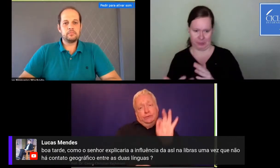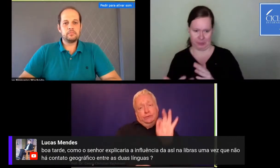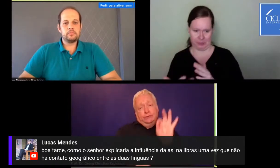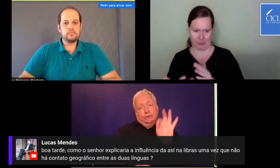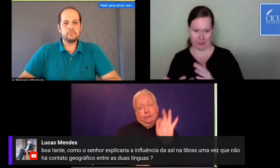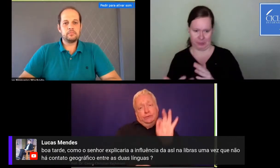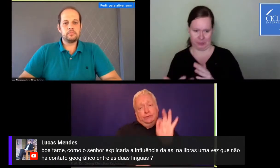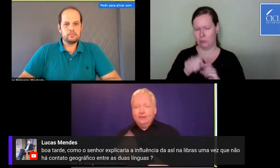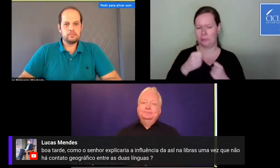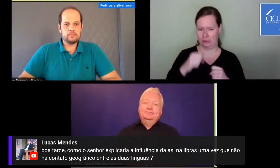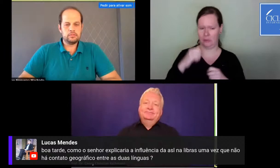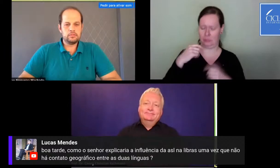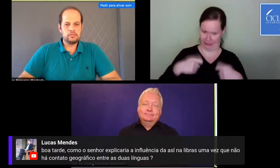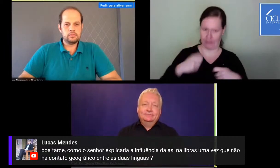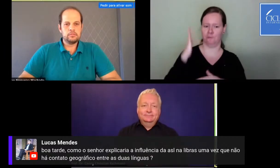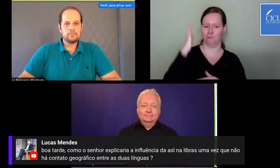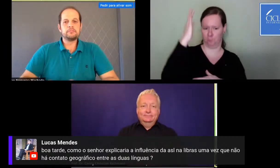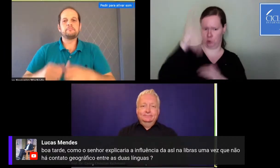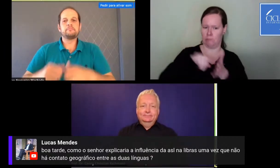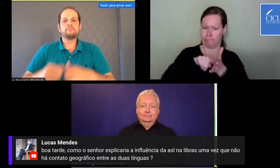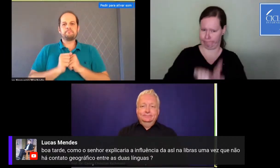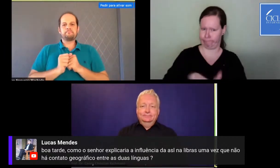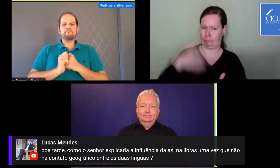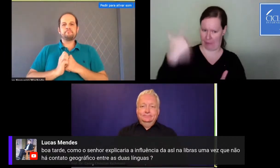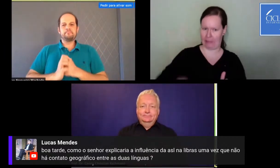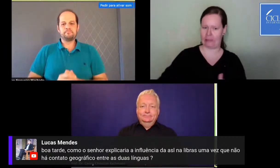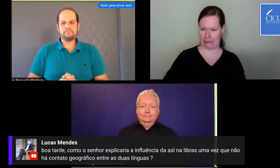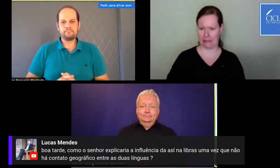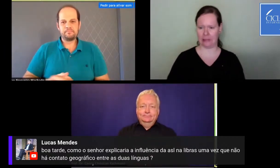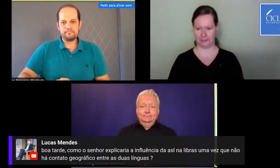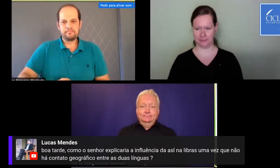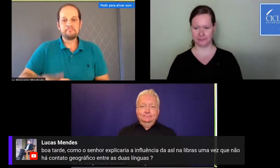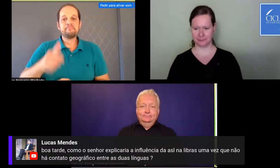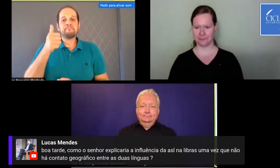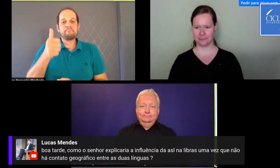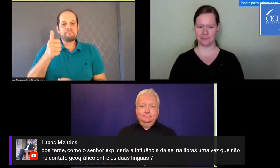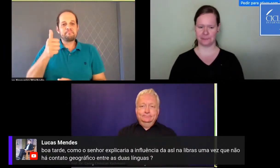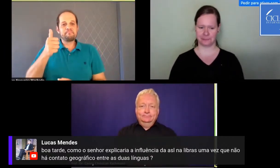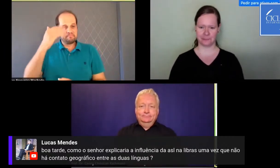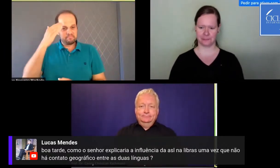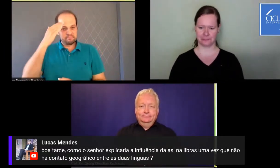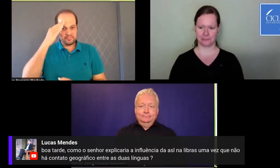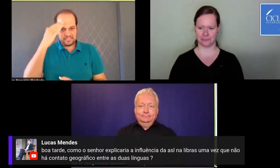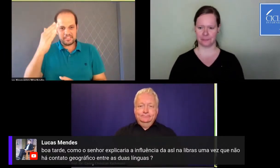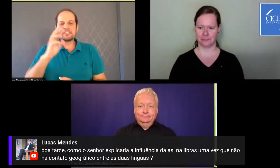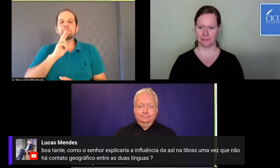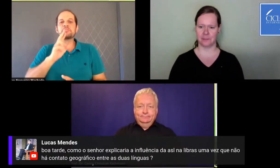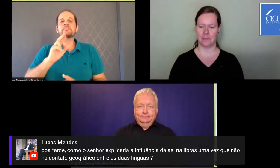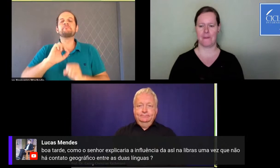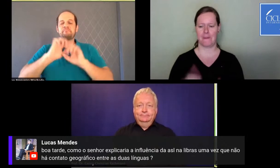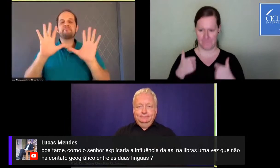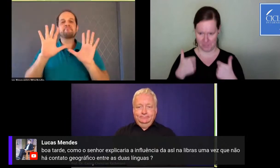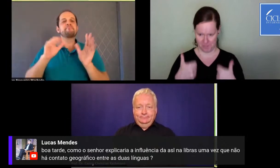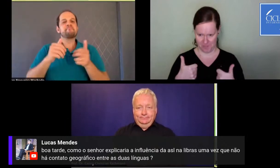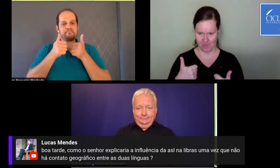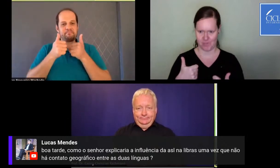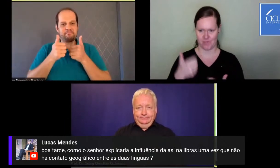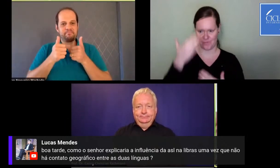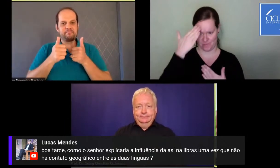adquirindo esses itens, né? Então é uma pergunta interessante que carece de pesquisa.